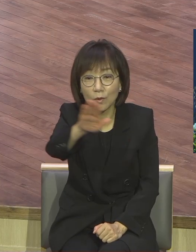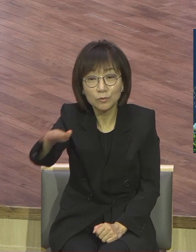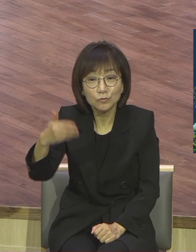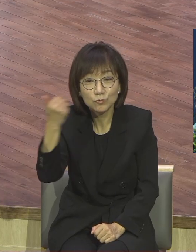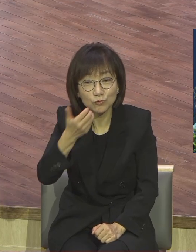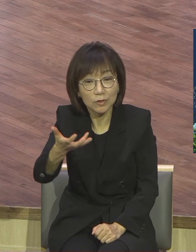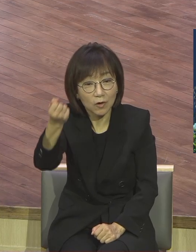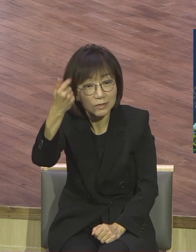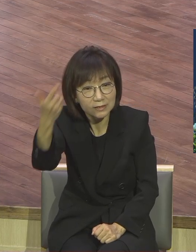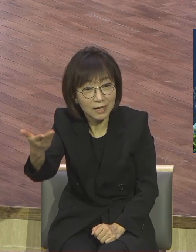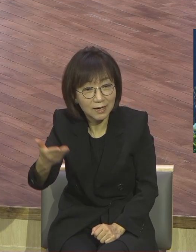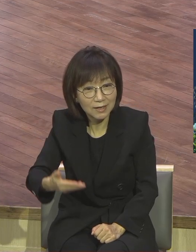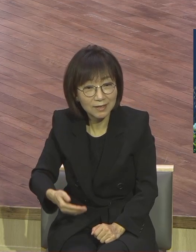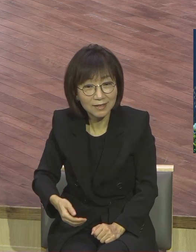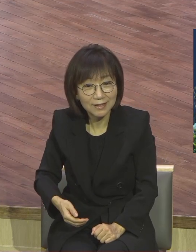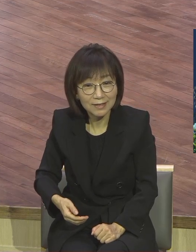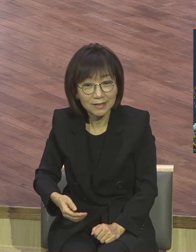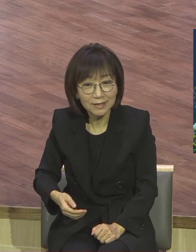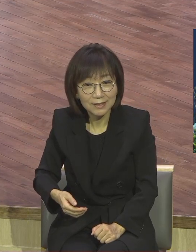것이라고요?